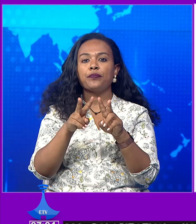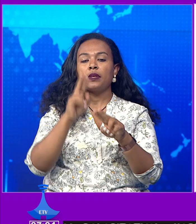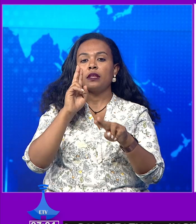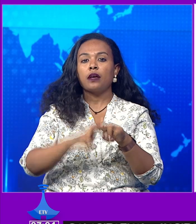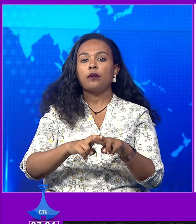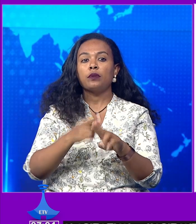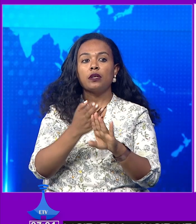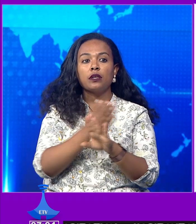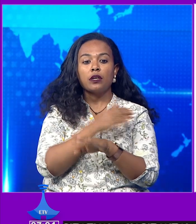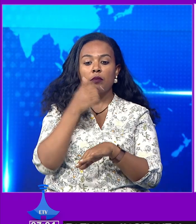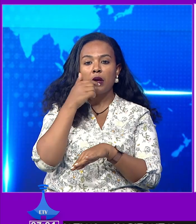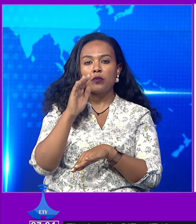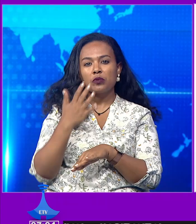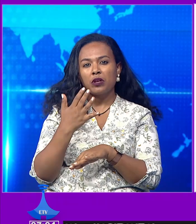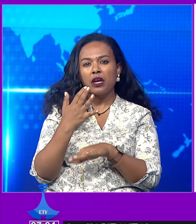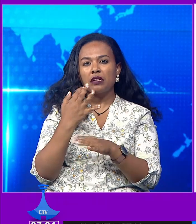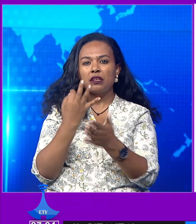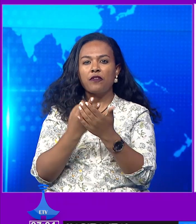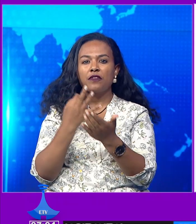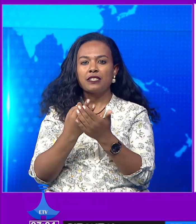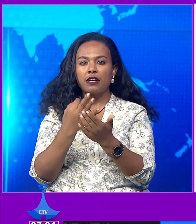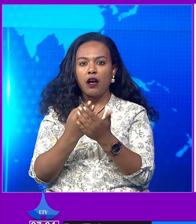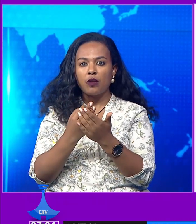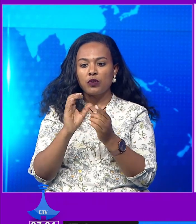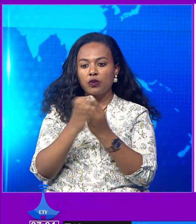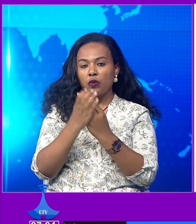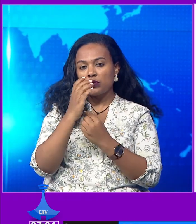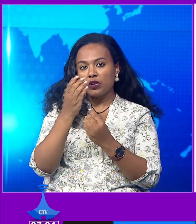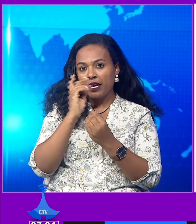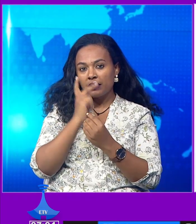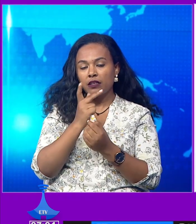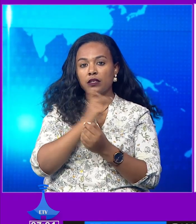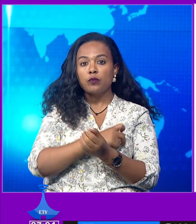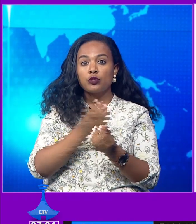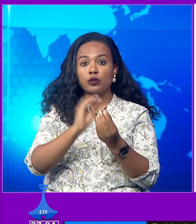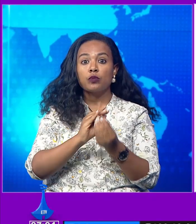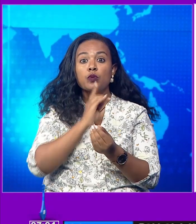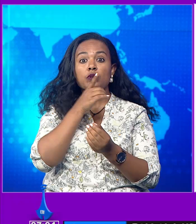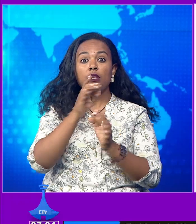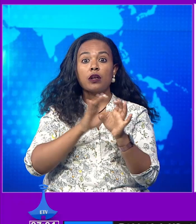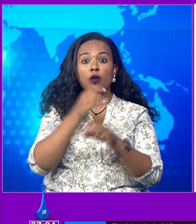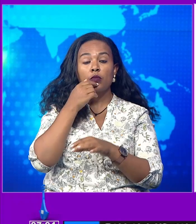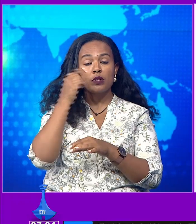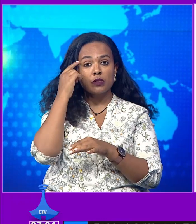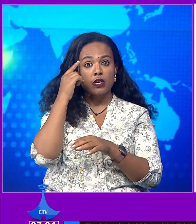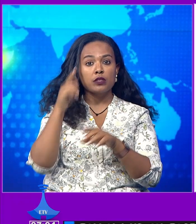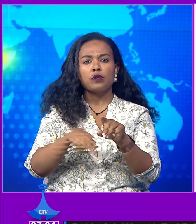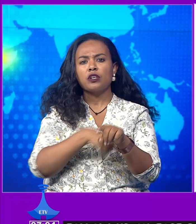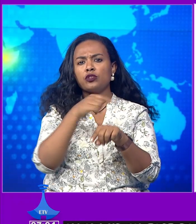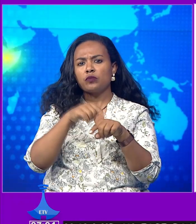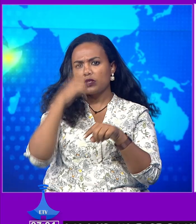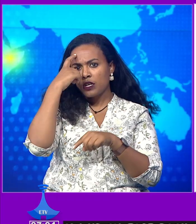ብለን ቅድም ያልኩትን አይነት የፊስካል እንትኑን ጠብቀን መንግስት ደሞዝ ጨምሮ ሪሊ ያደርገዋል ወይ ብለን ስናስብ የረጅም ጊዜ